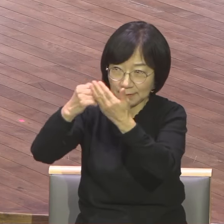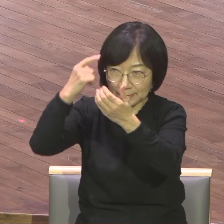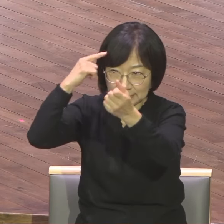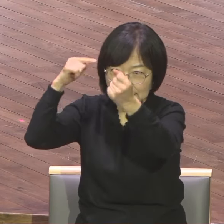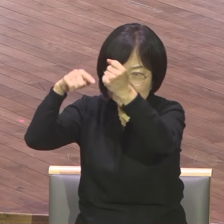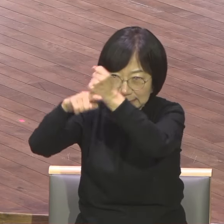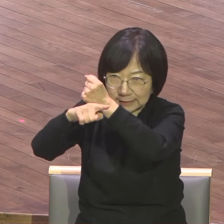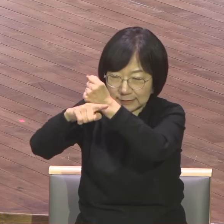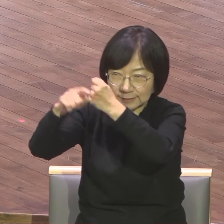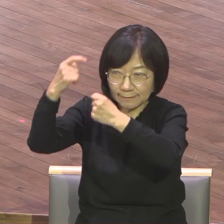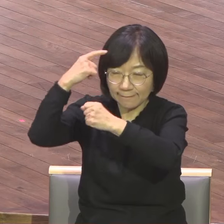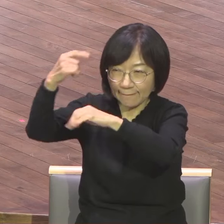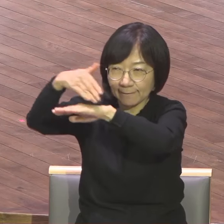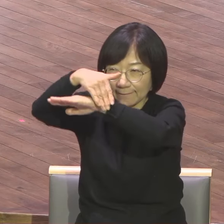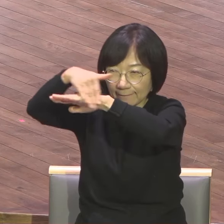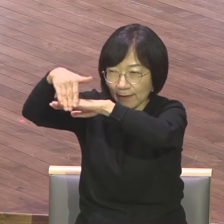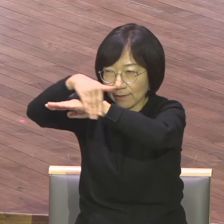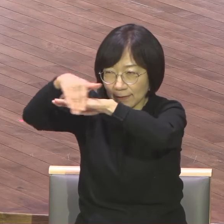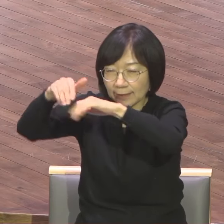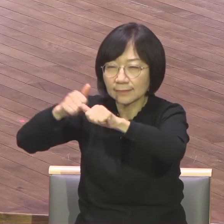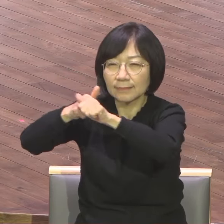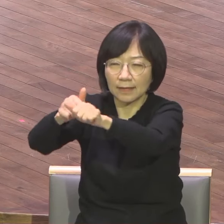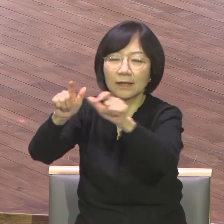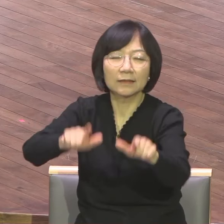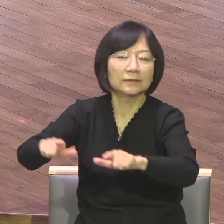계획에 반응하는 삶을 사는 것이다.